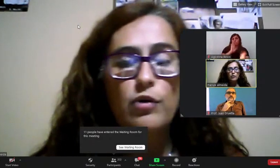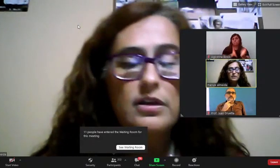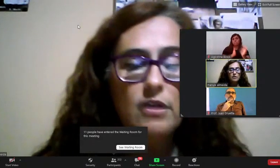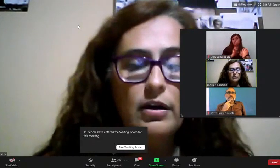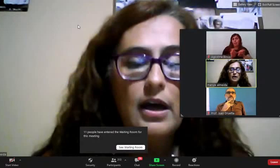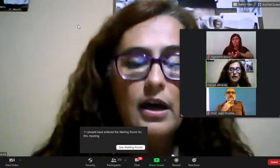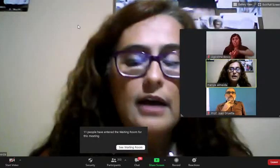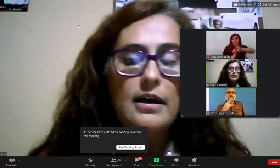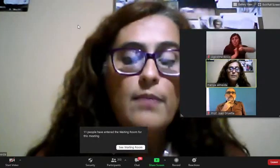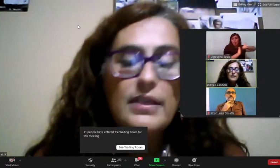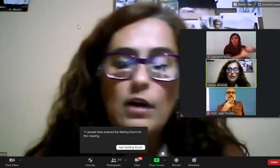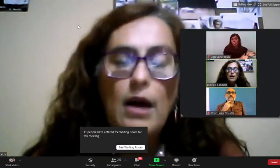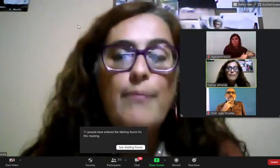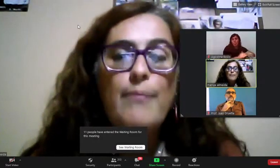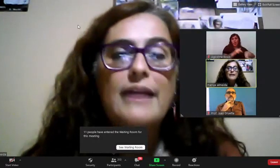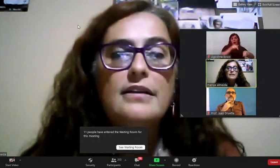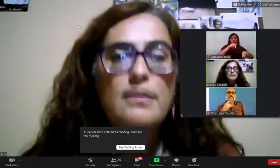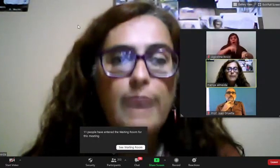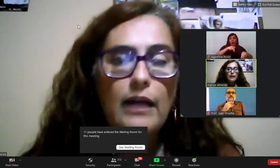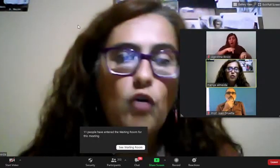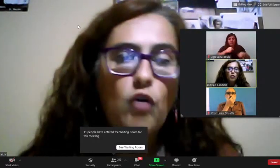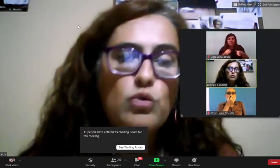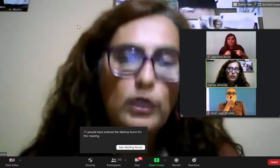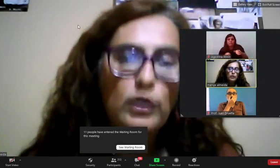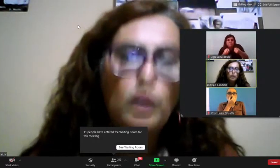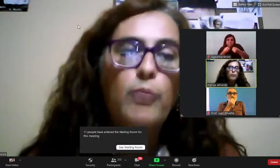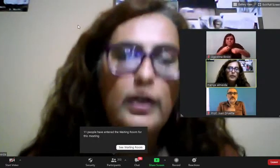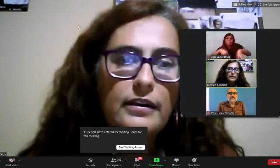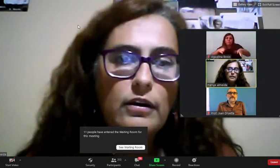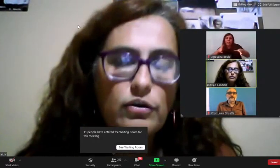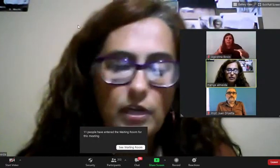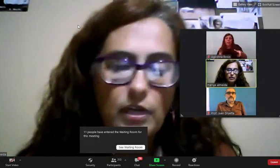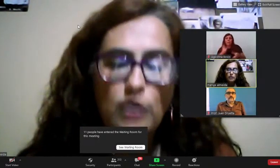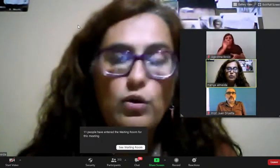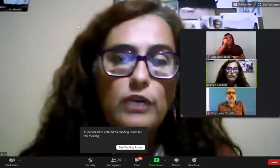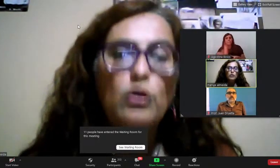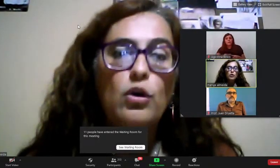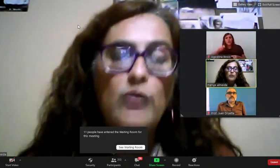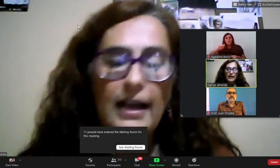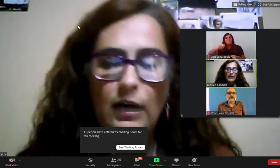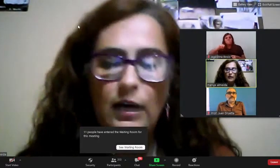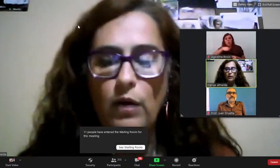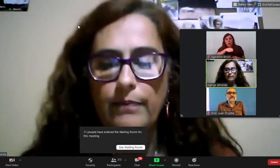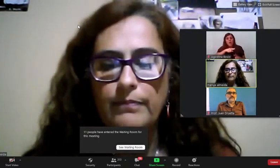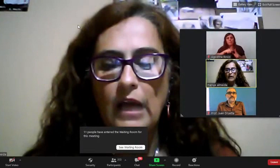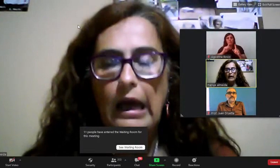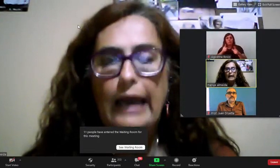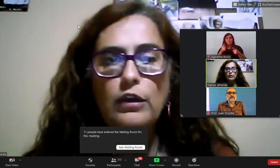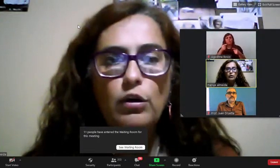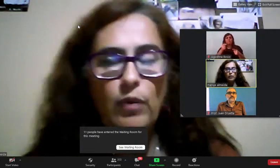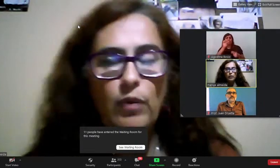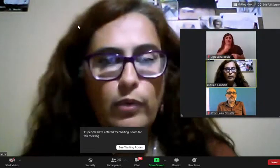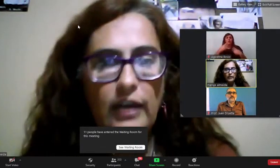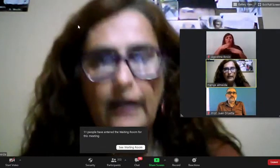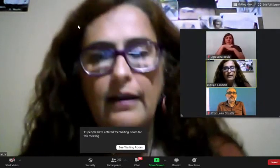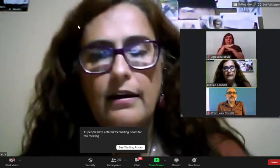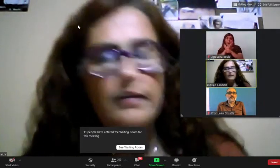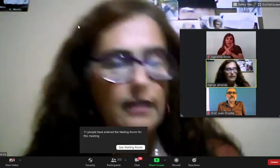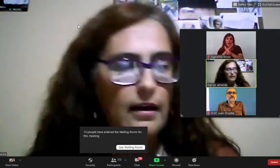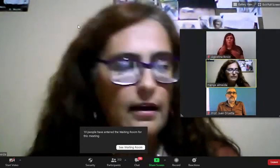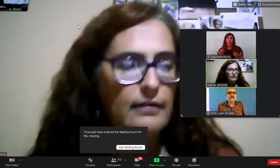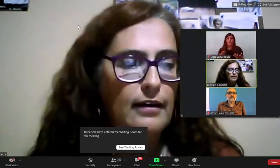la audición, y empezaron a participar como sujetos políticos y sujetos con una lengua. Esto no es